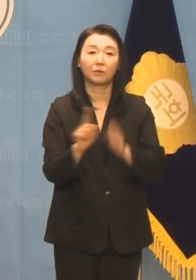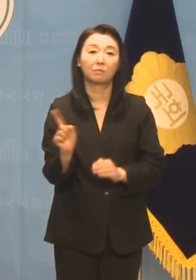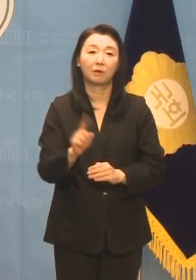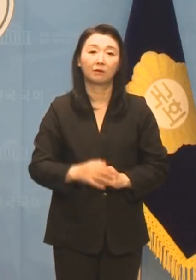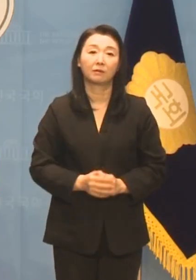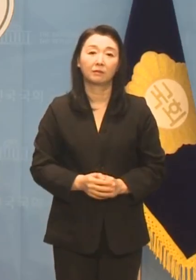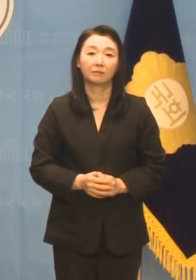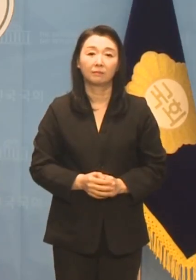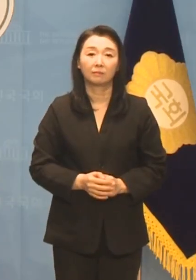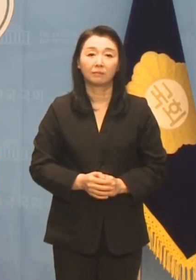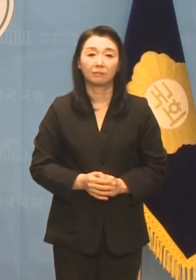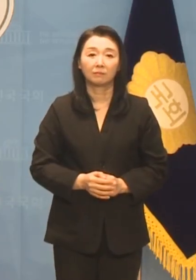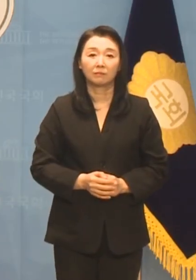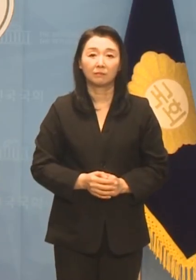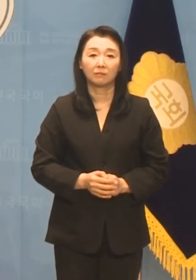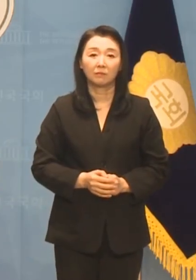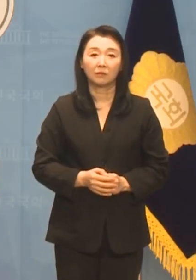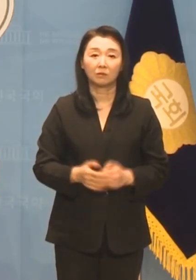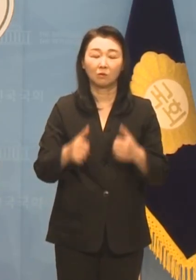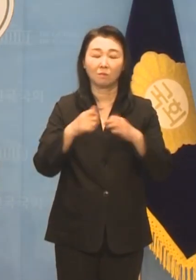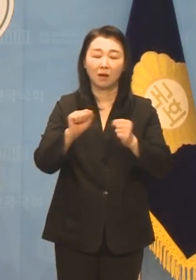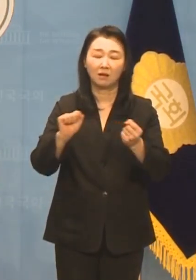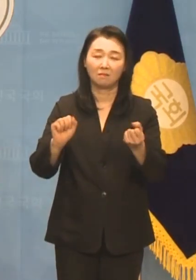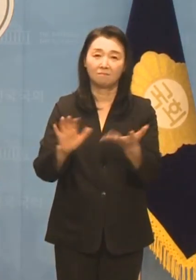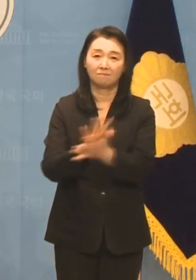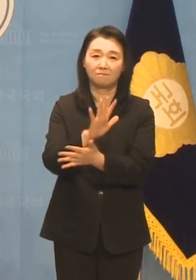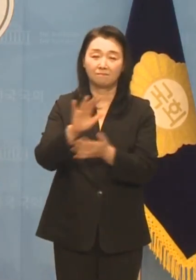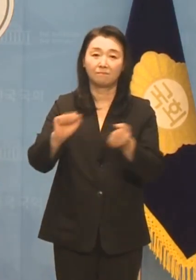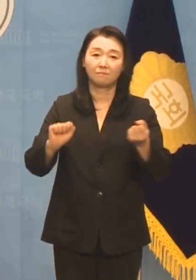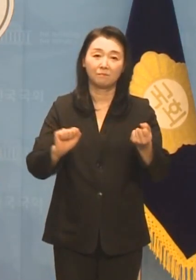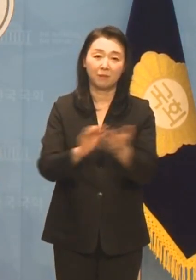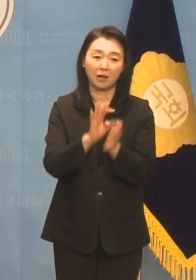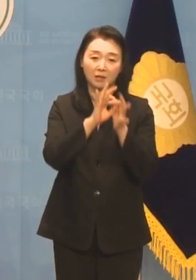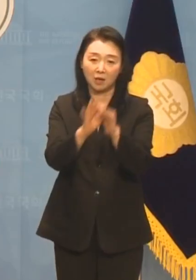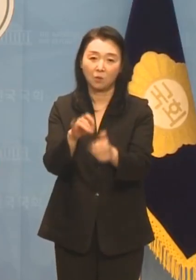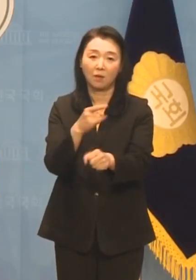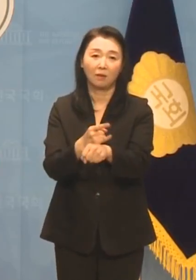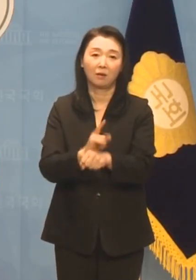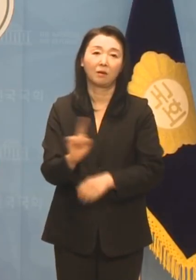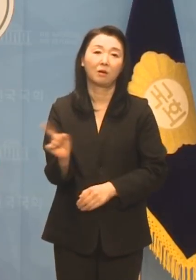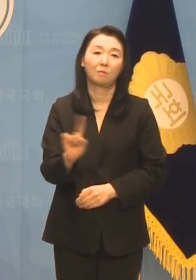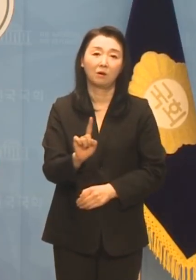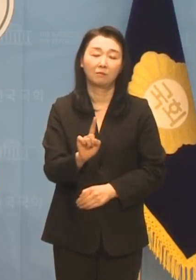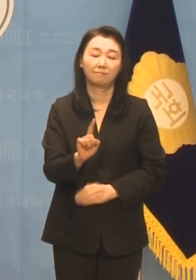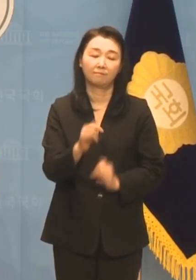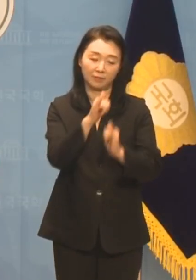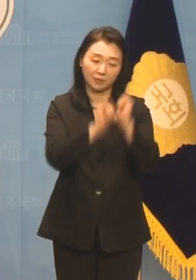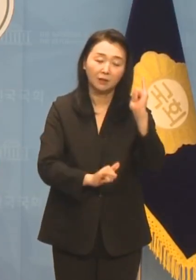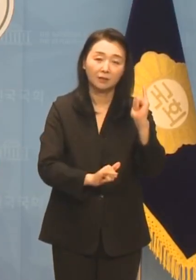파괴와 퇴행의 역주행을 계속할지가 결정되는 역사적인 분수령입니다.